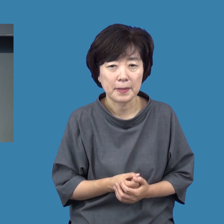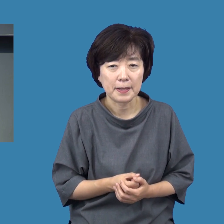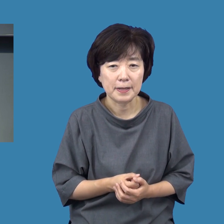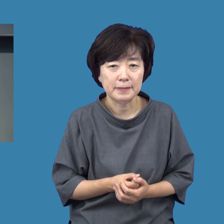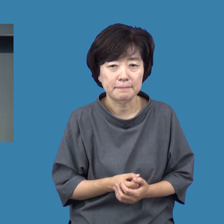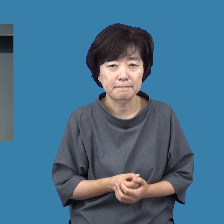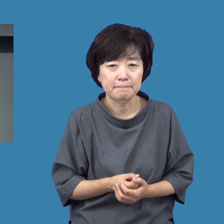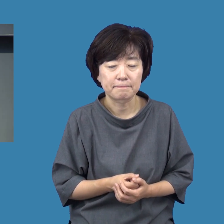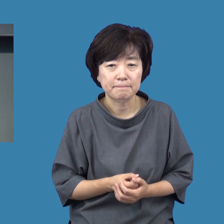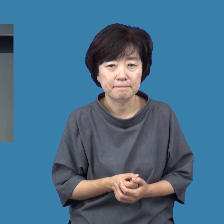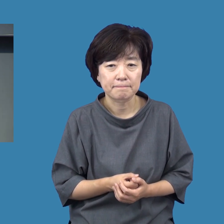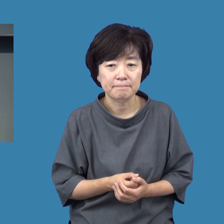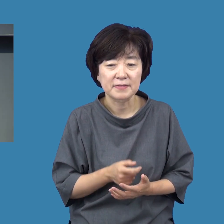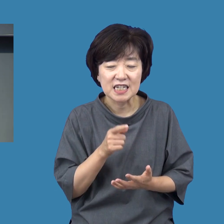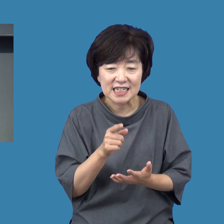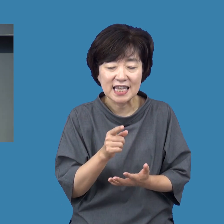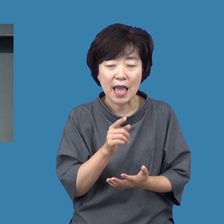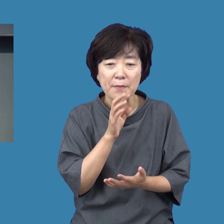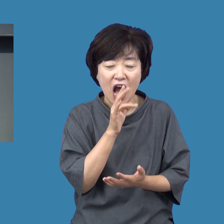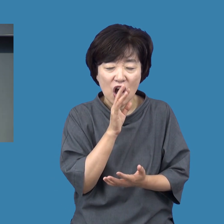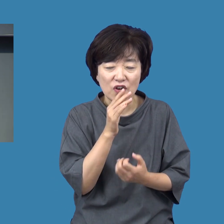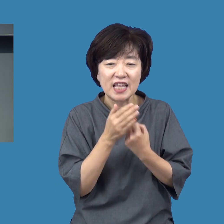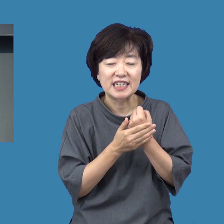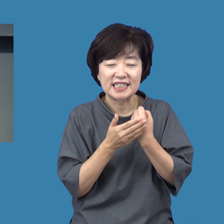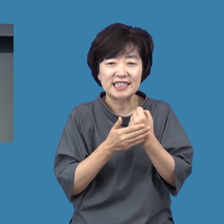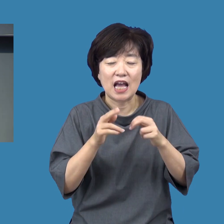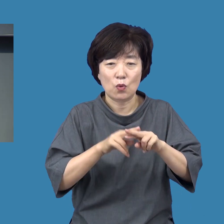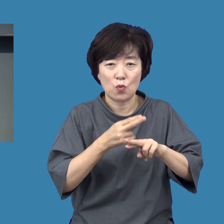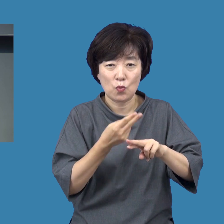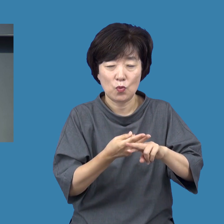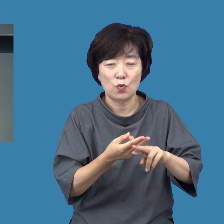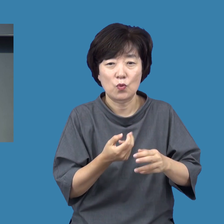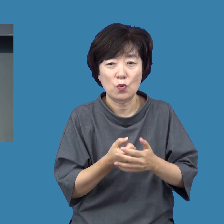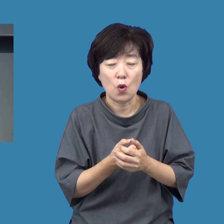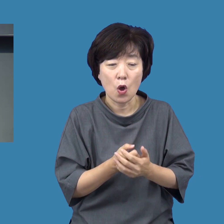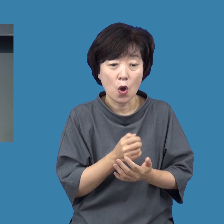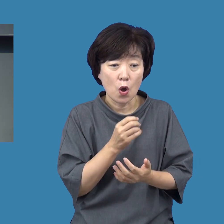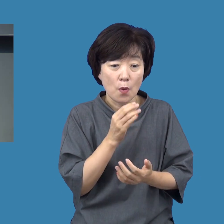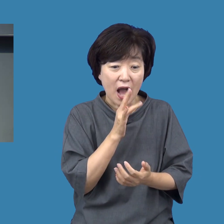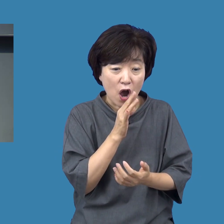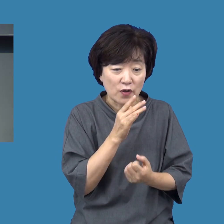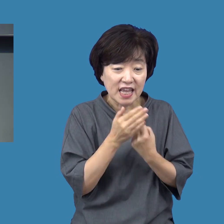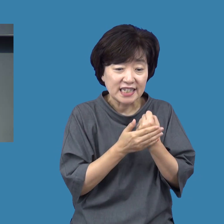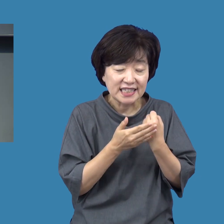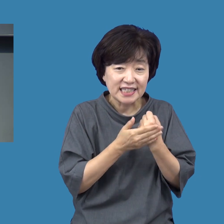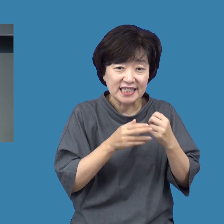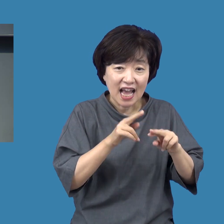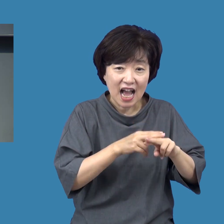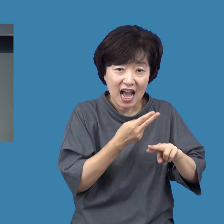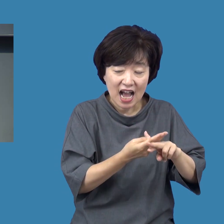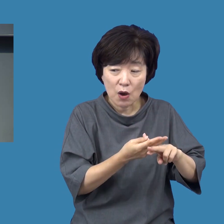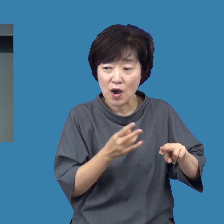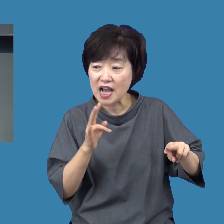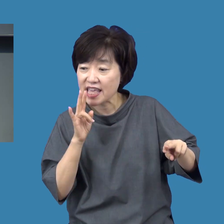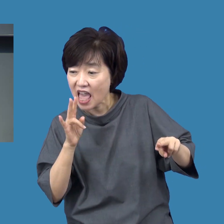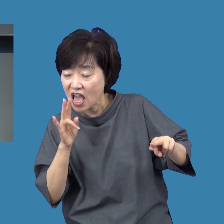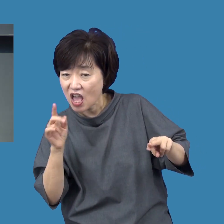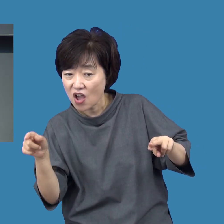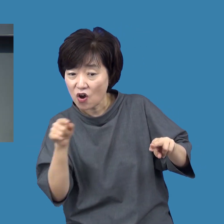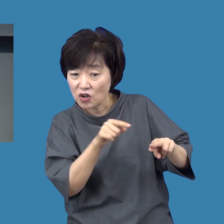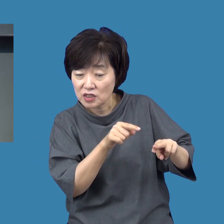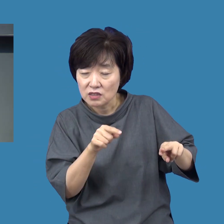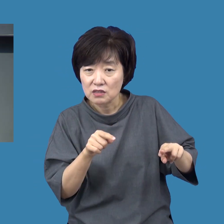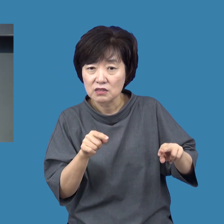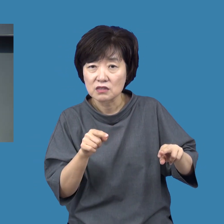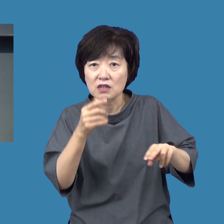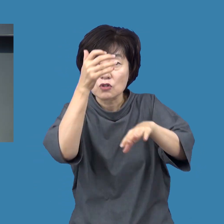이제 그것이 이제 방언의 은사고, 그다음에 이 방언의 은사에 대해서 방언과 예언은 모두 덕을 세우는 것이라고